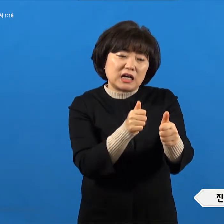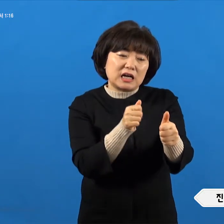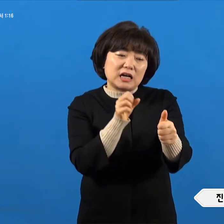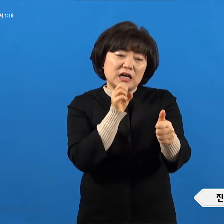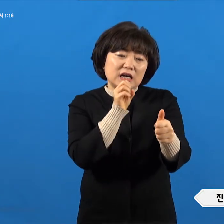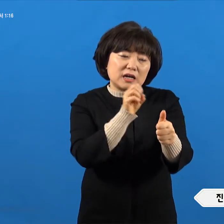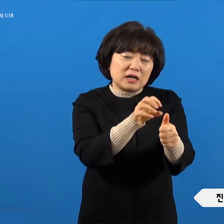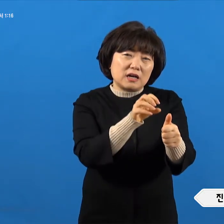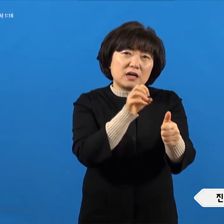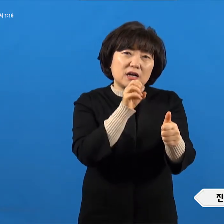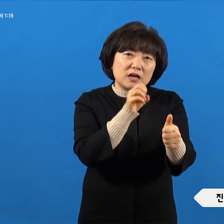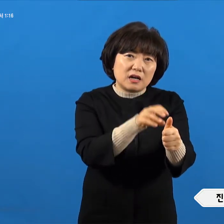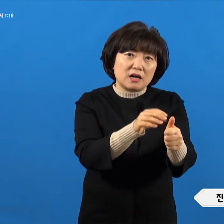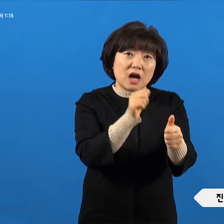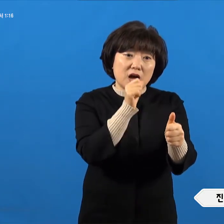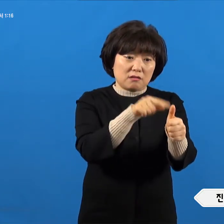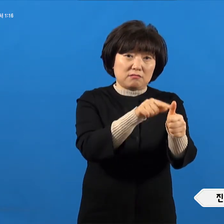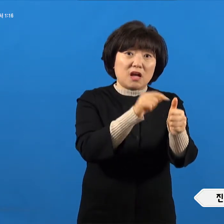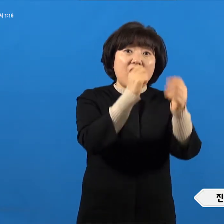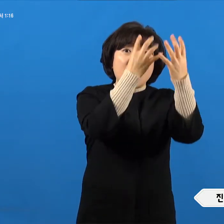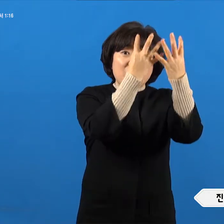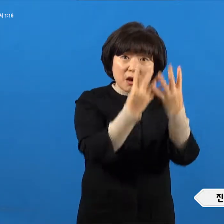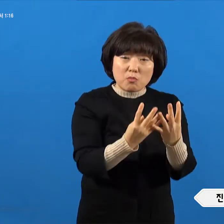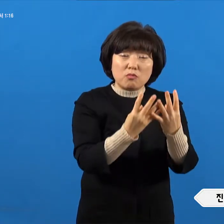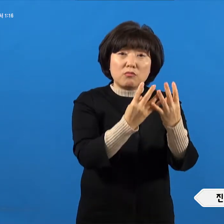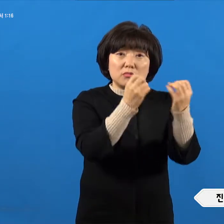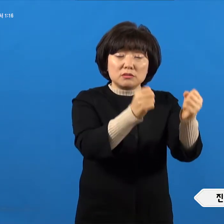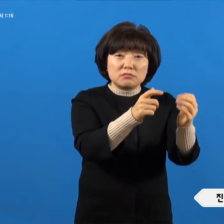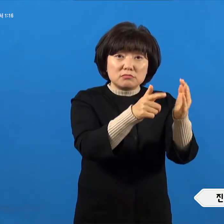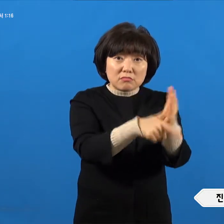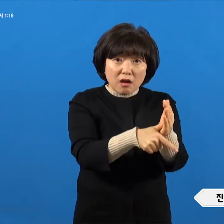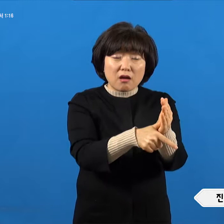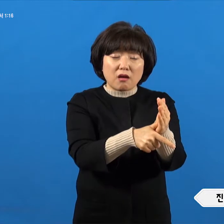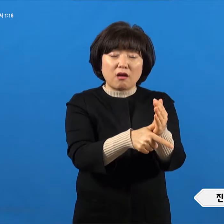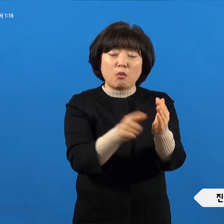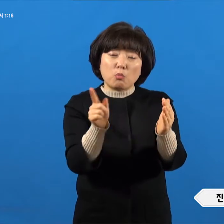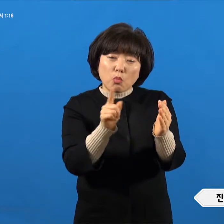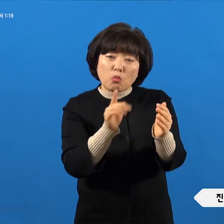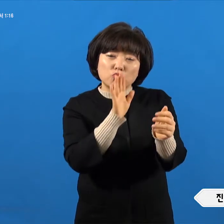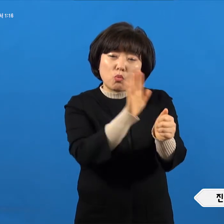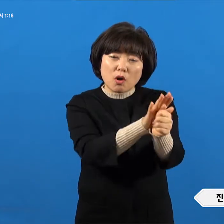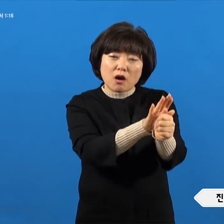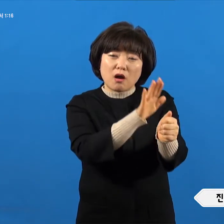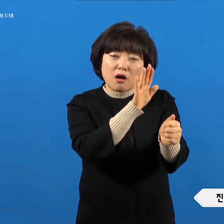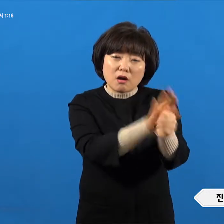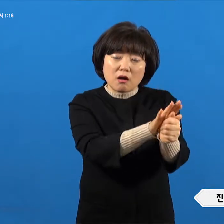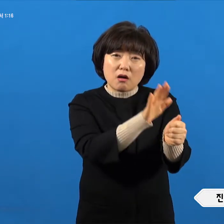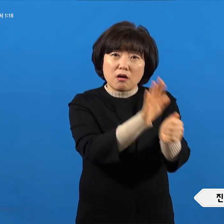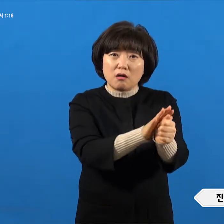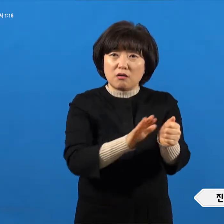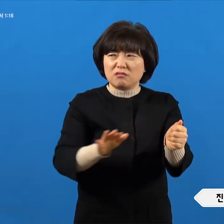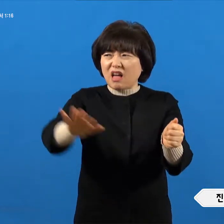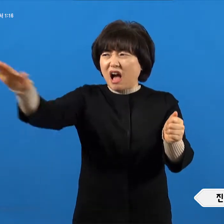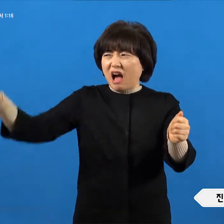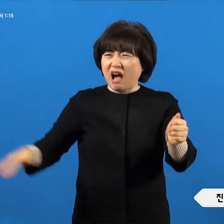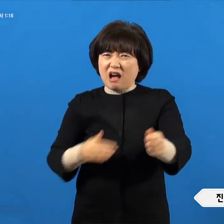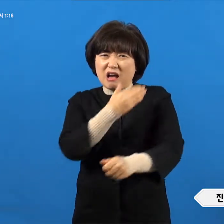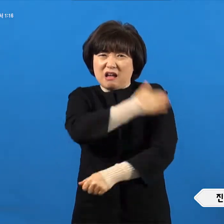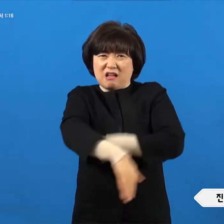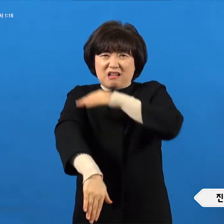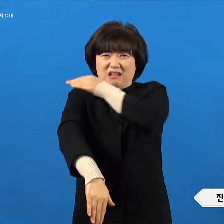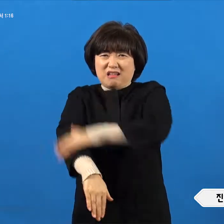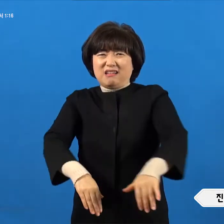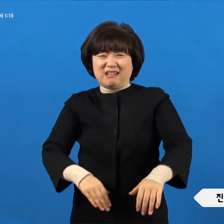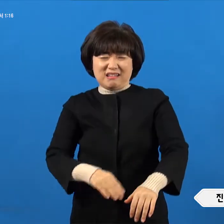시작합니다. 그리고 감옥에 있을 때 영치금을 넣어 주었습니다. 아무도 하지 않았습니다. 아니, 감히 그렇게